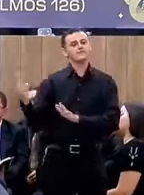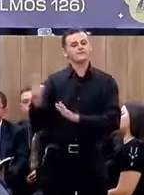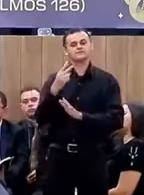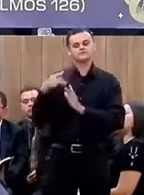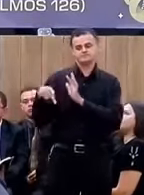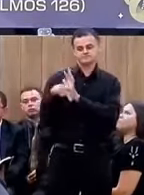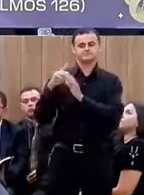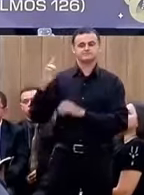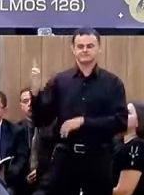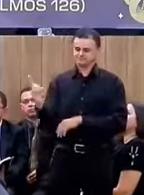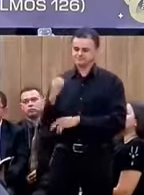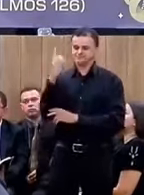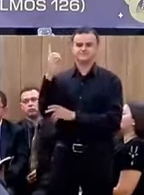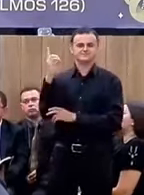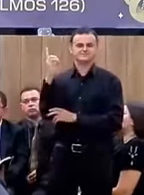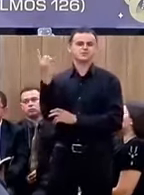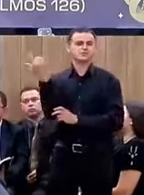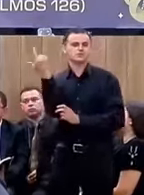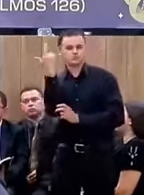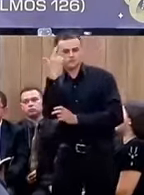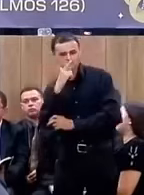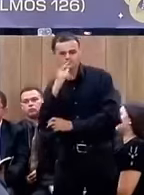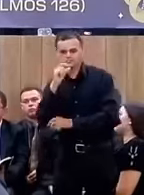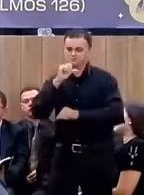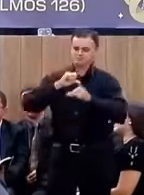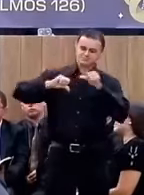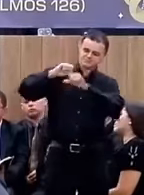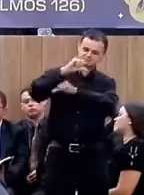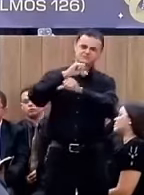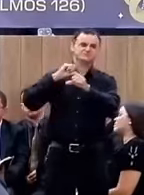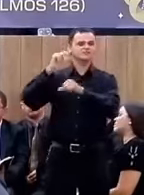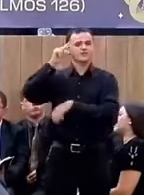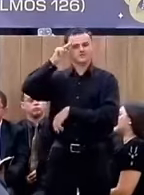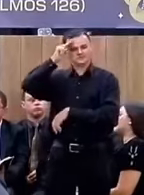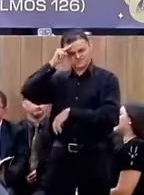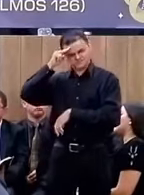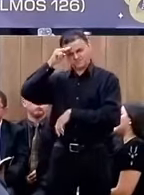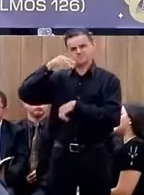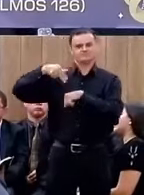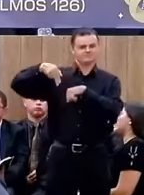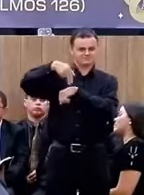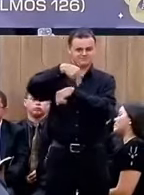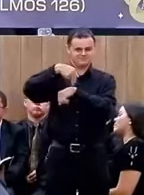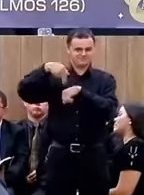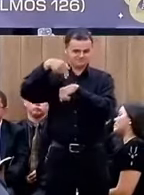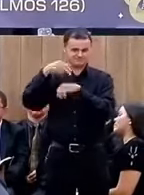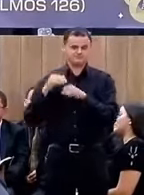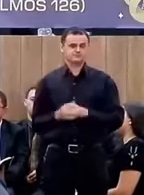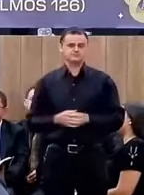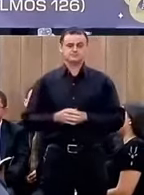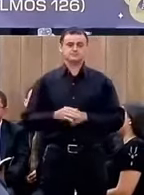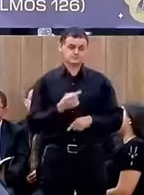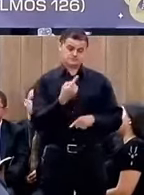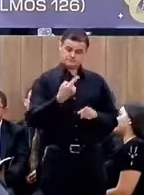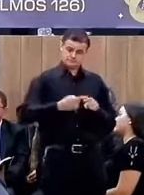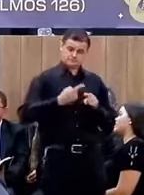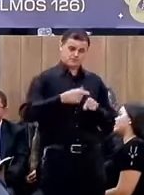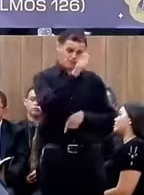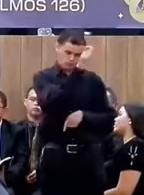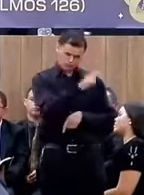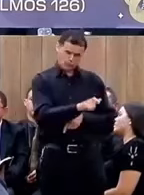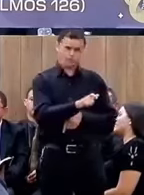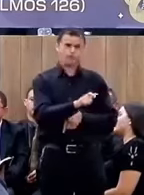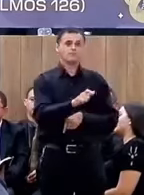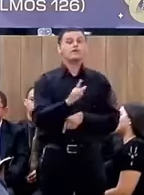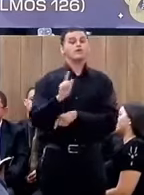Davi mudou o curso da história de uma nação. Porque o filisteu Golias,